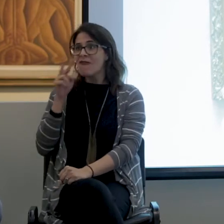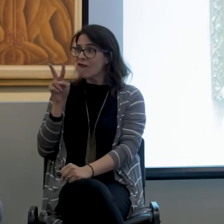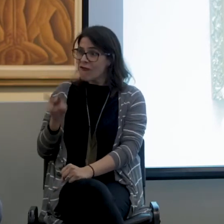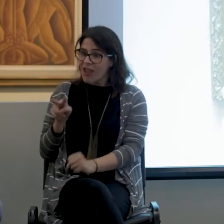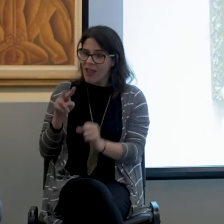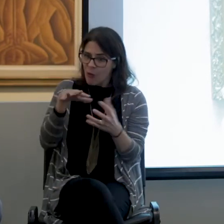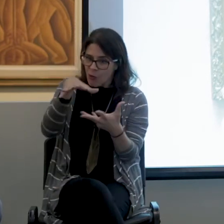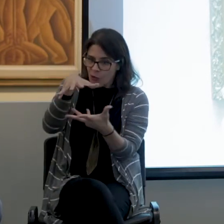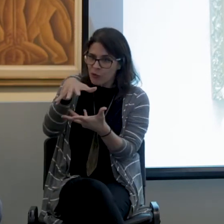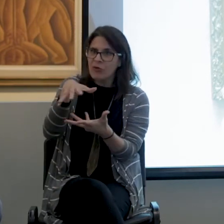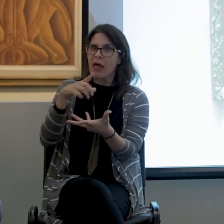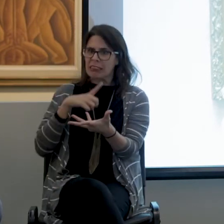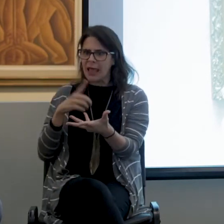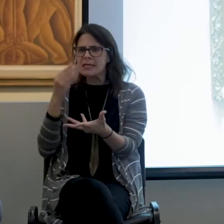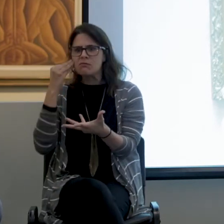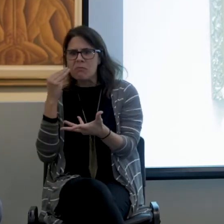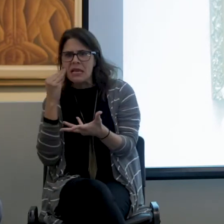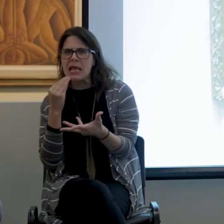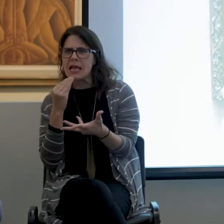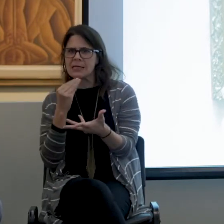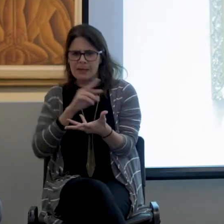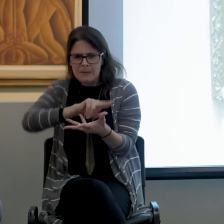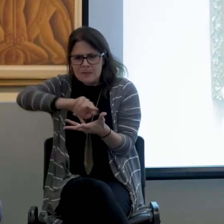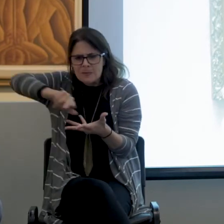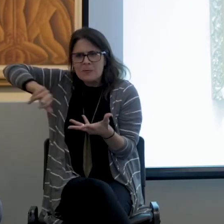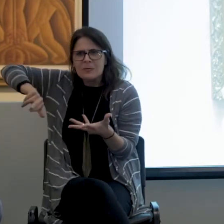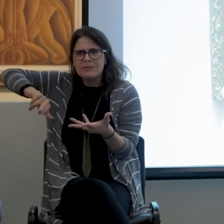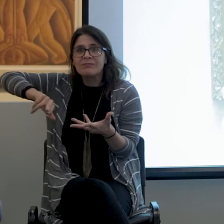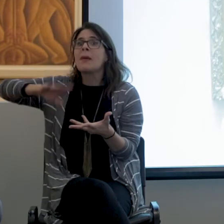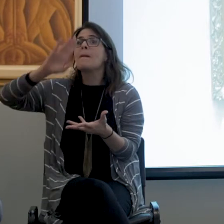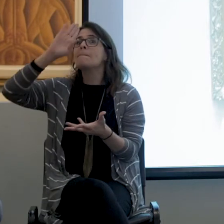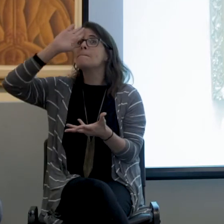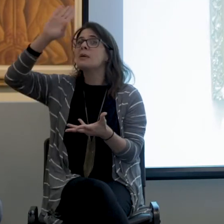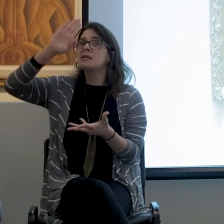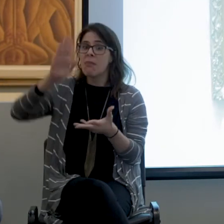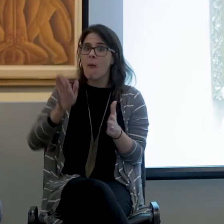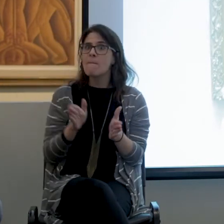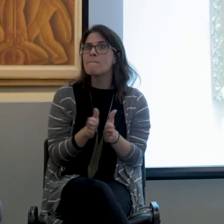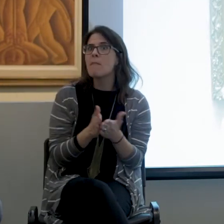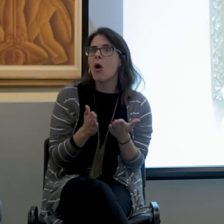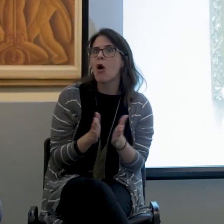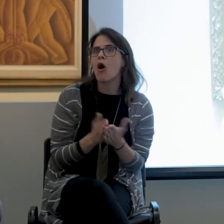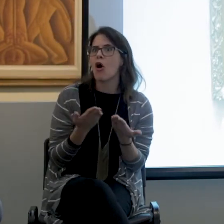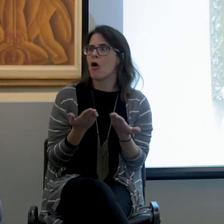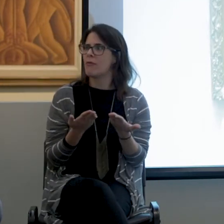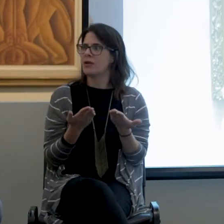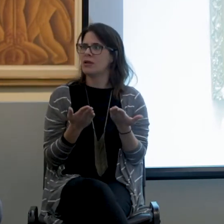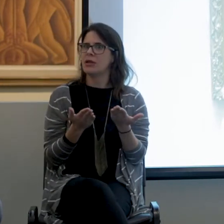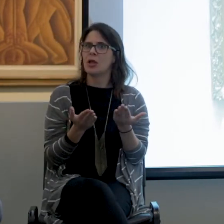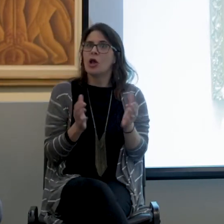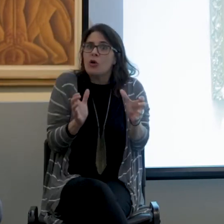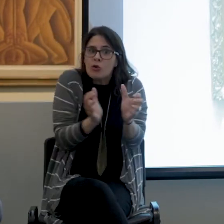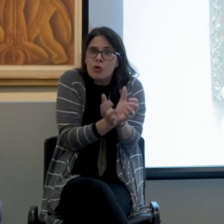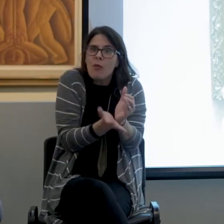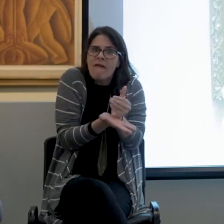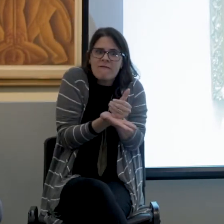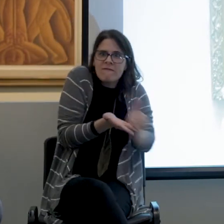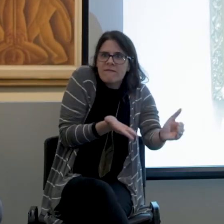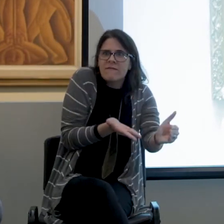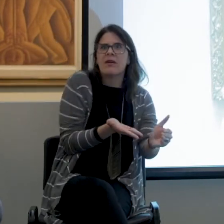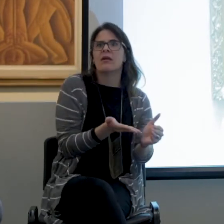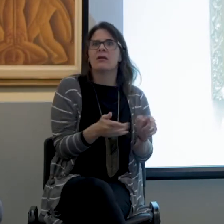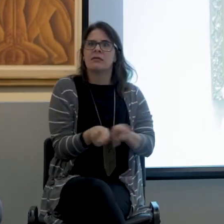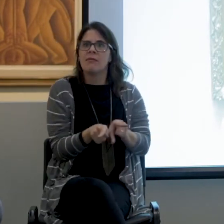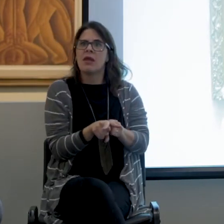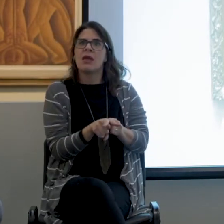do mundo, sobretudo do mundo dos de baixo, dos pobres, dos marginais, dos